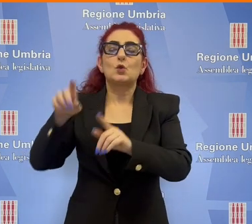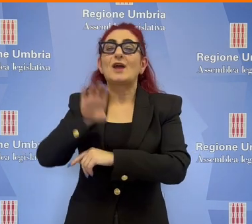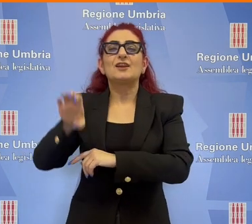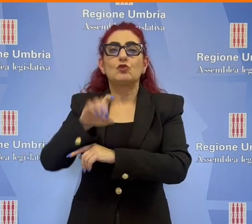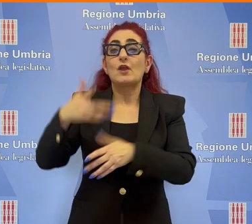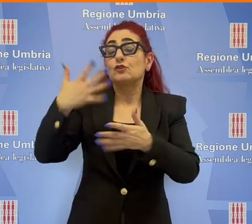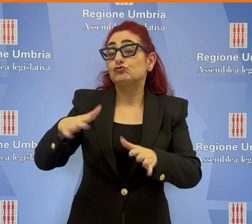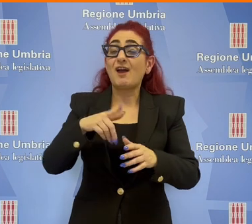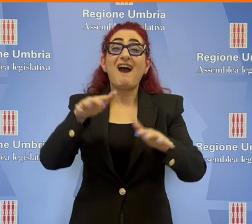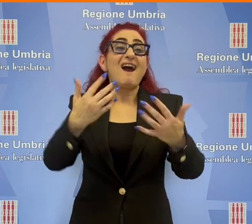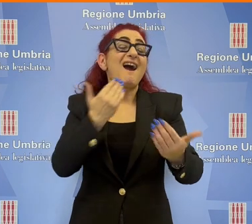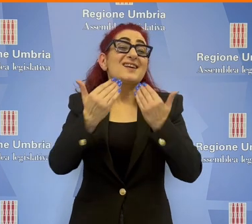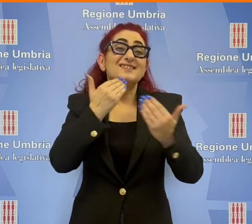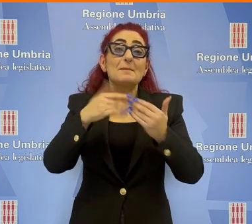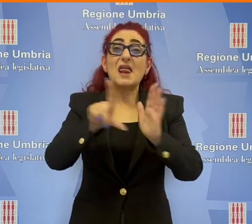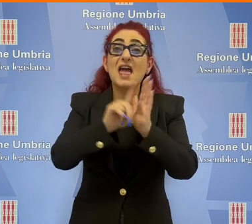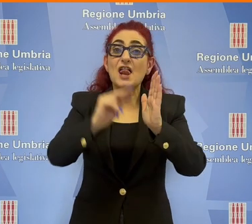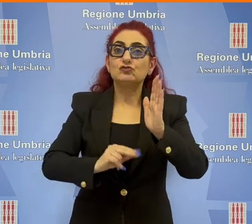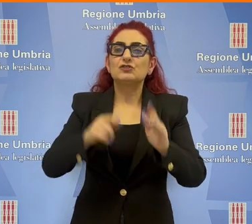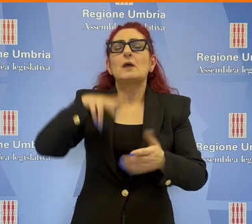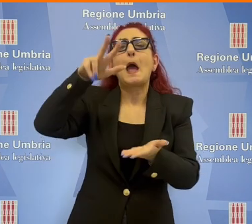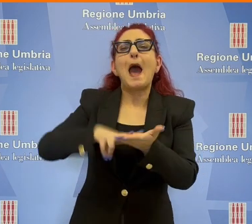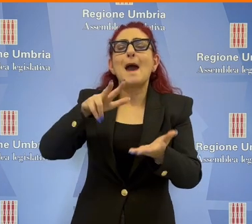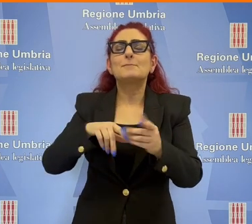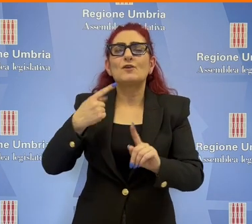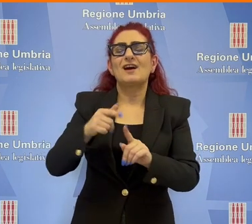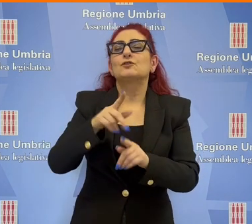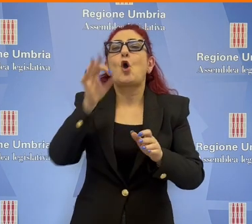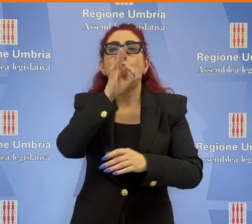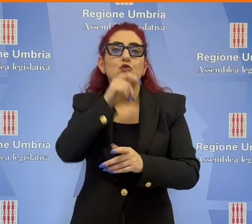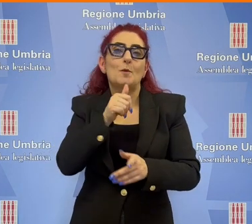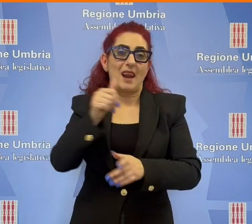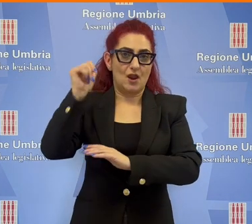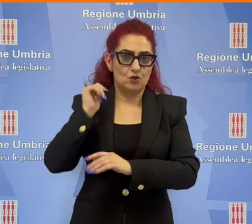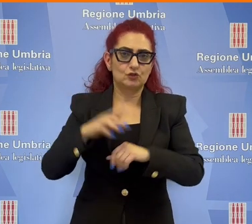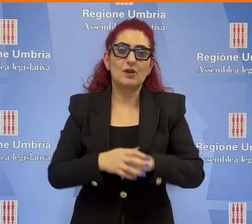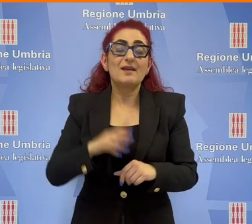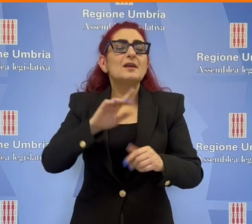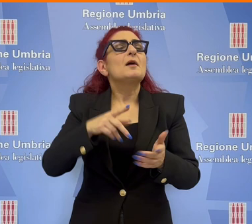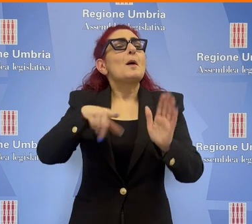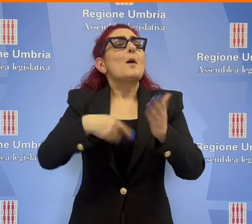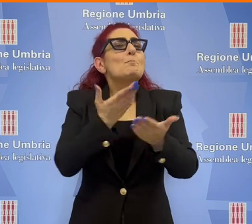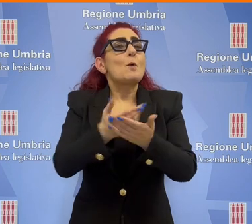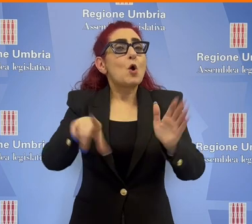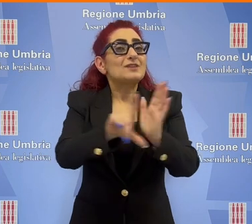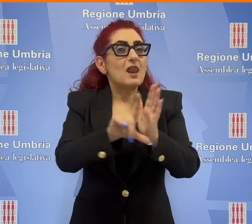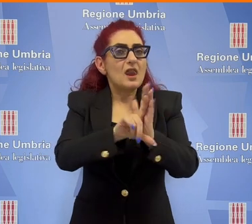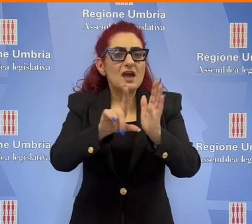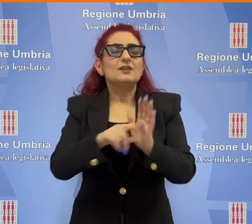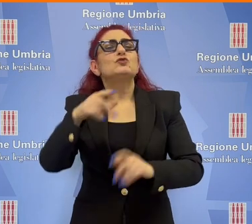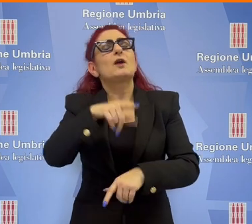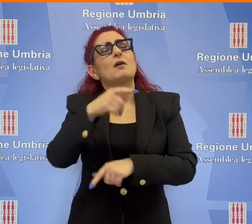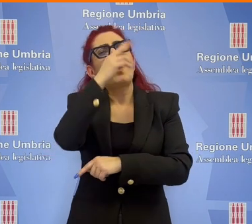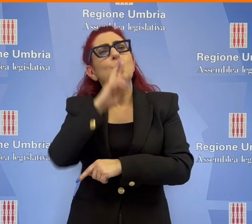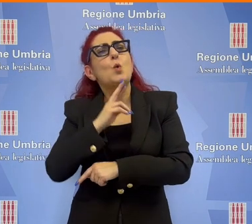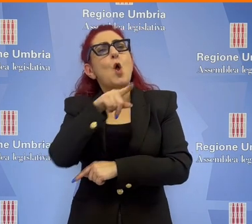regionale approvate dall'Assemblea Legislativa nell'ottobre scorso. Tra le altre cose, la proposta di legge modifica il ruolo del